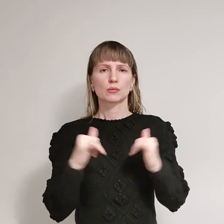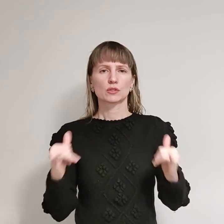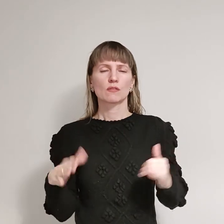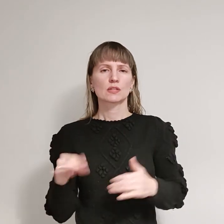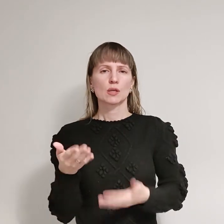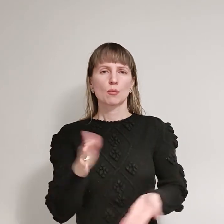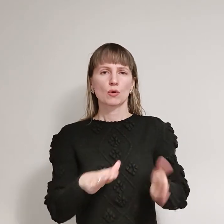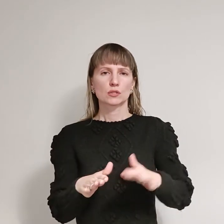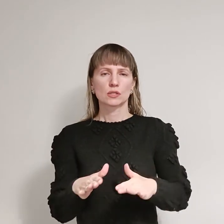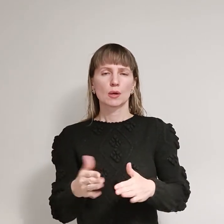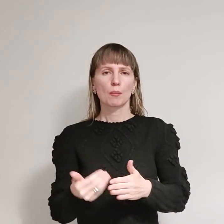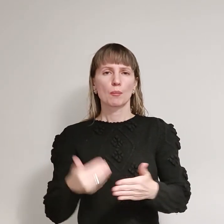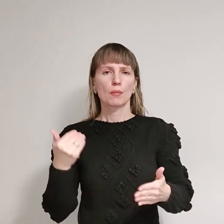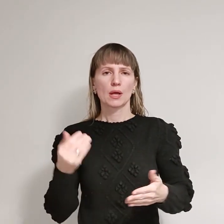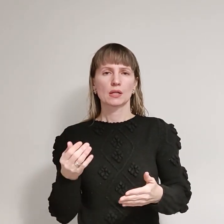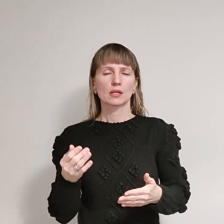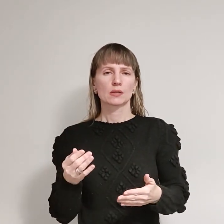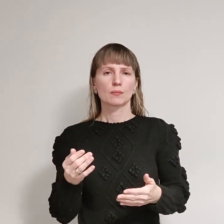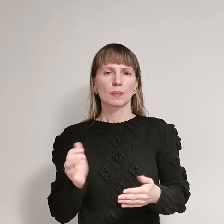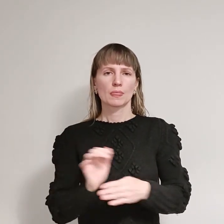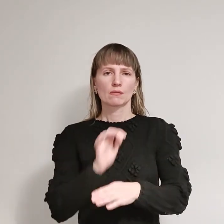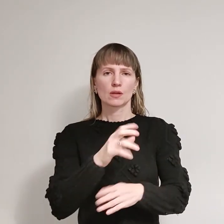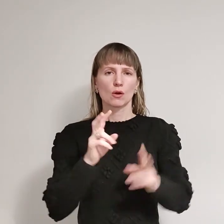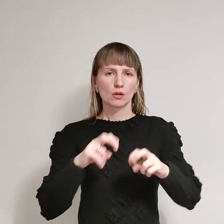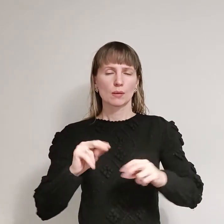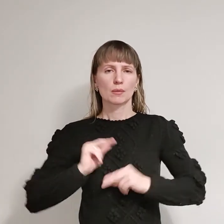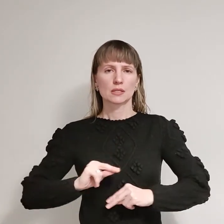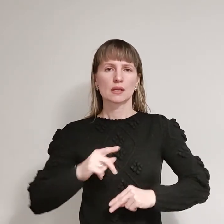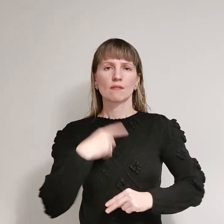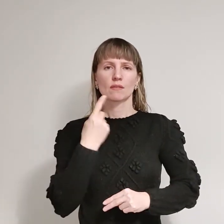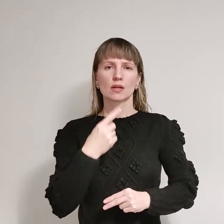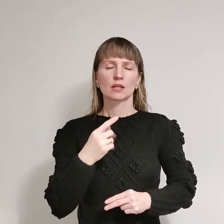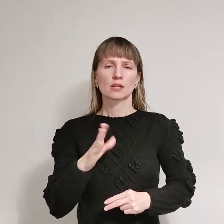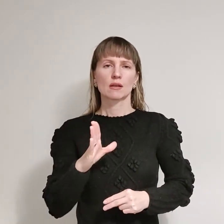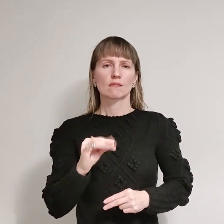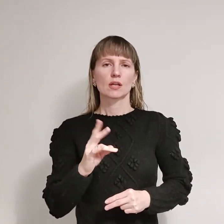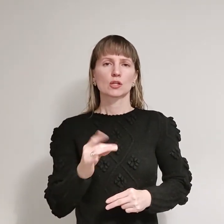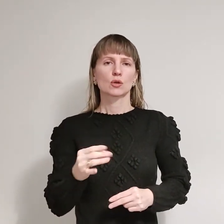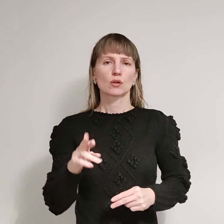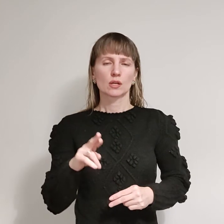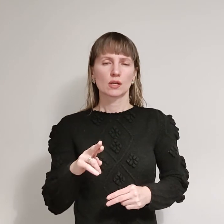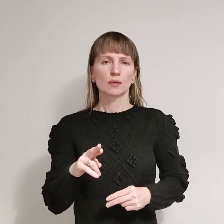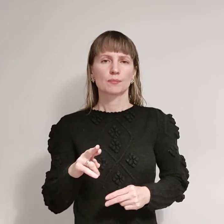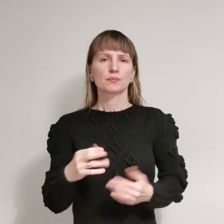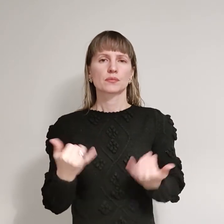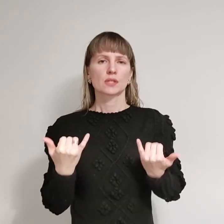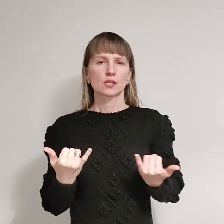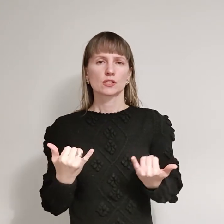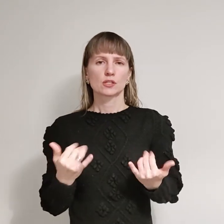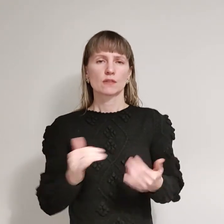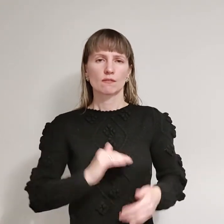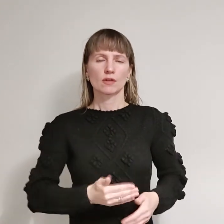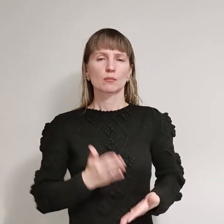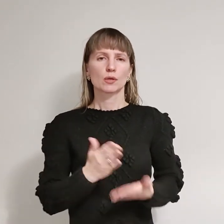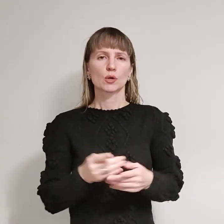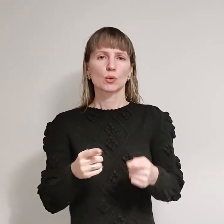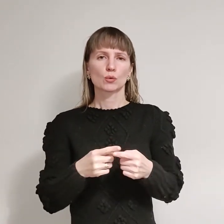посилки перед відправкою оглядають працівники, додає Вікторія Валюдіна. Зараз в компанії є поточок гуманітарної